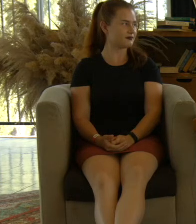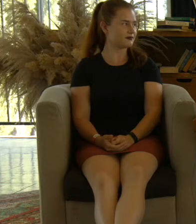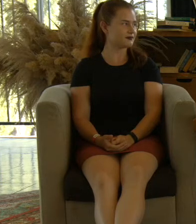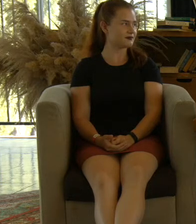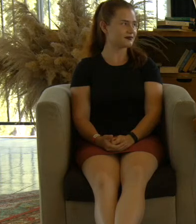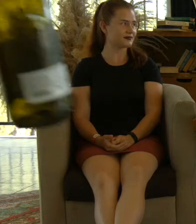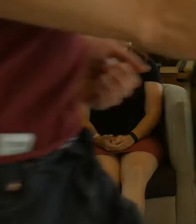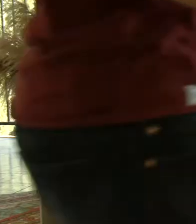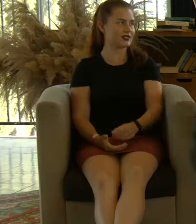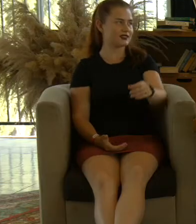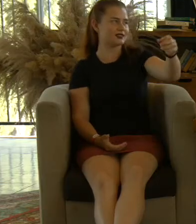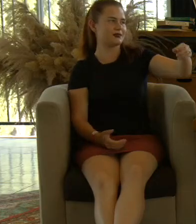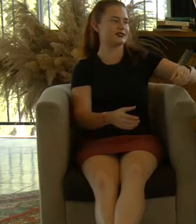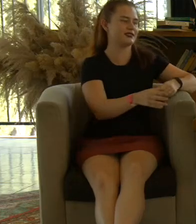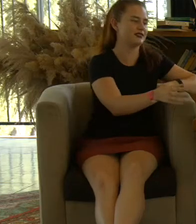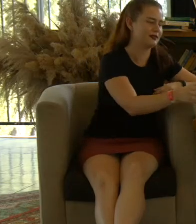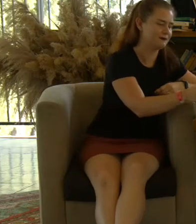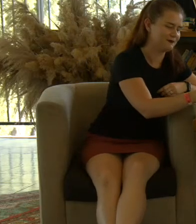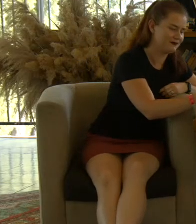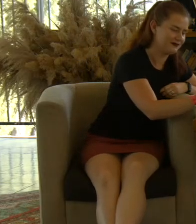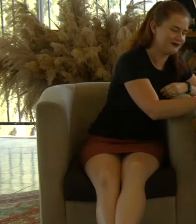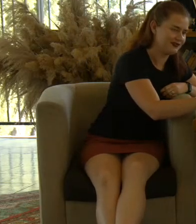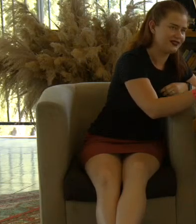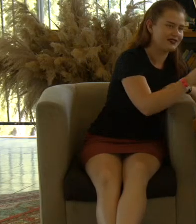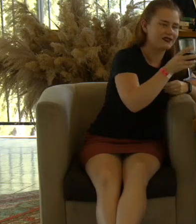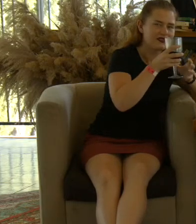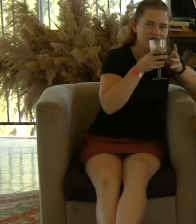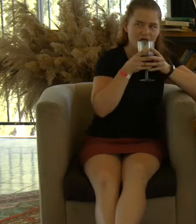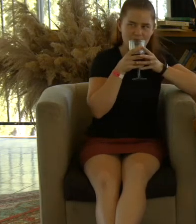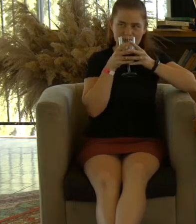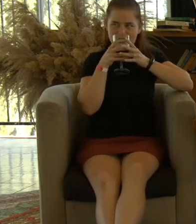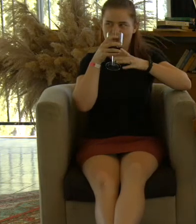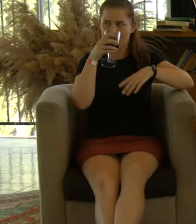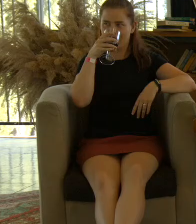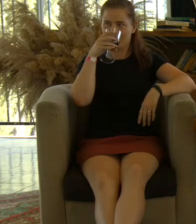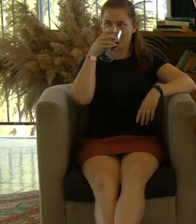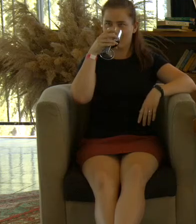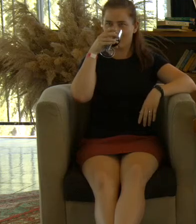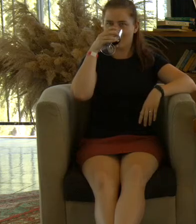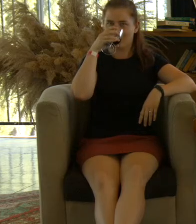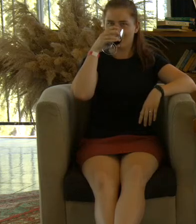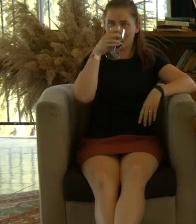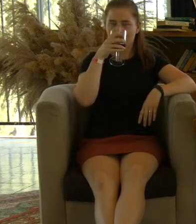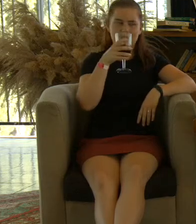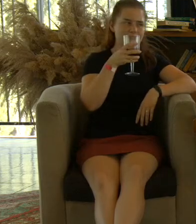Сейчас я... Пожалуйста, а то вас так не заметили, простите.